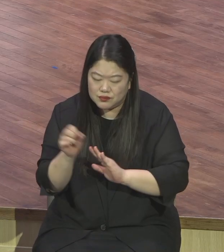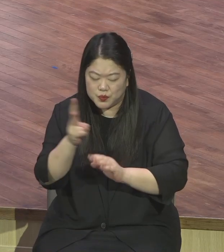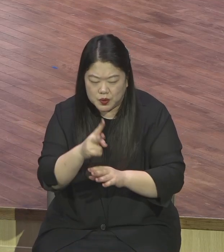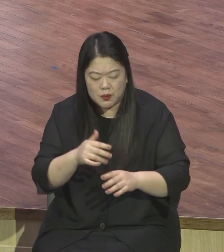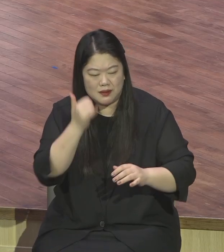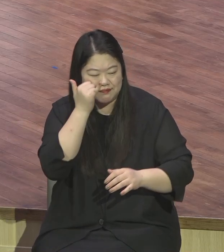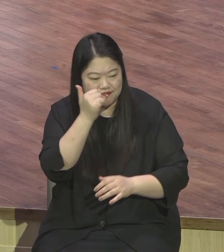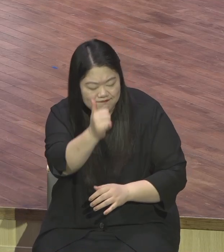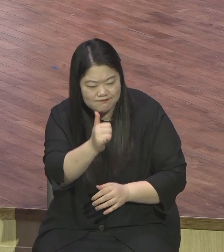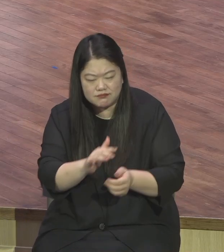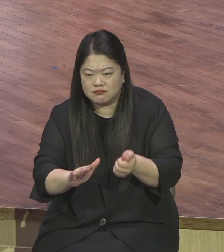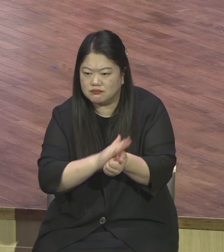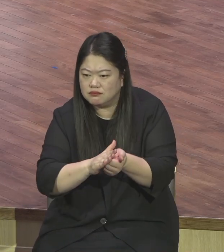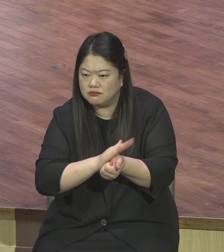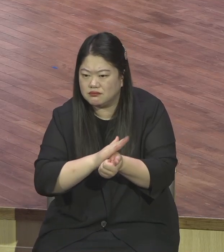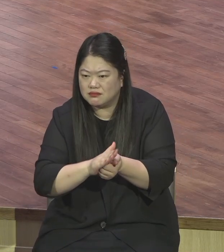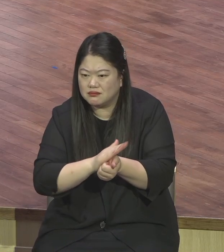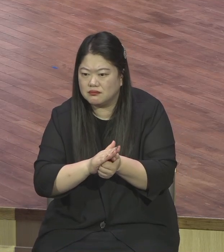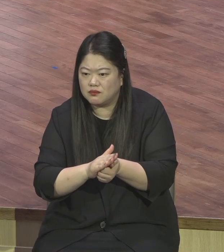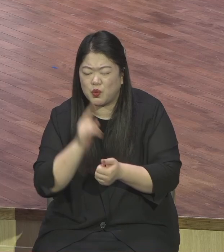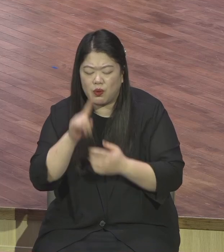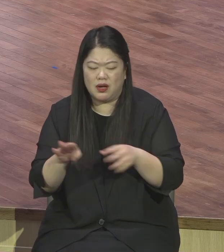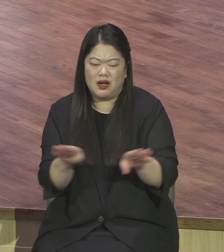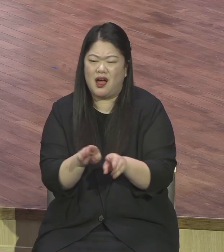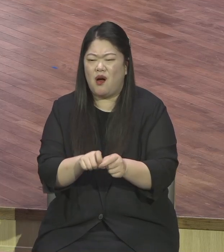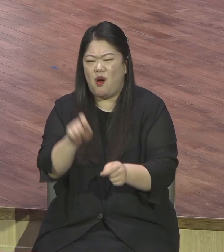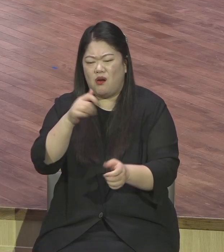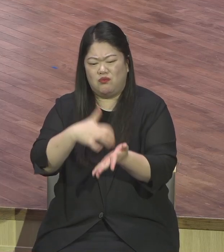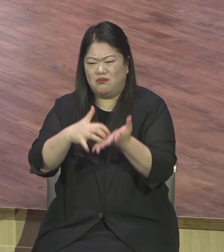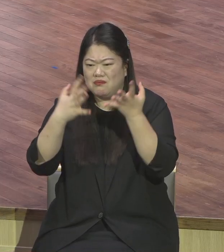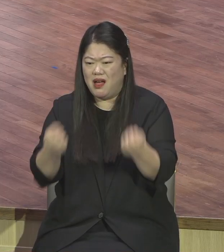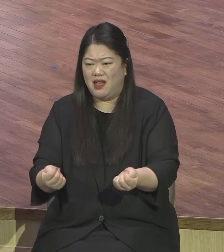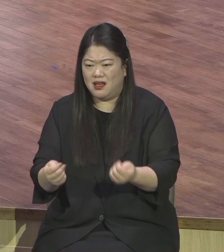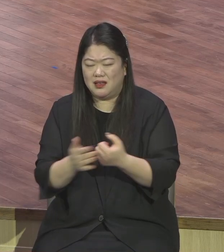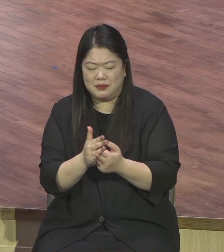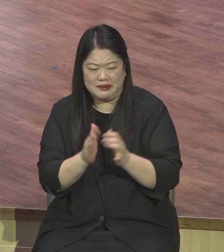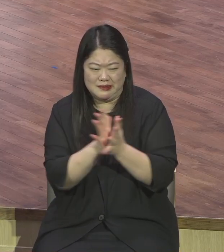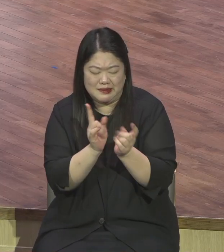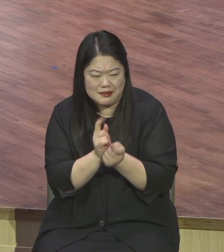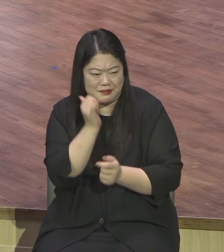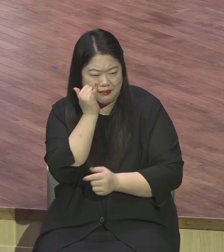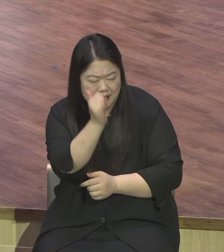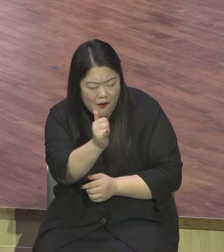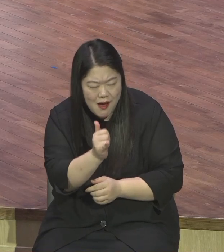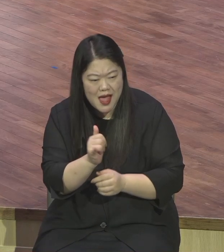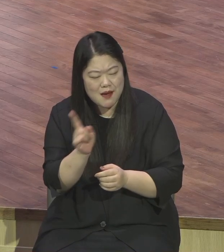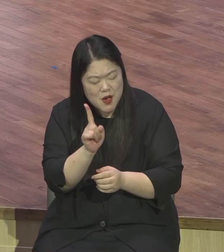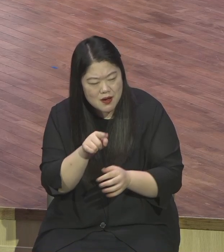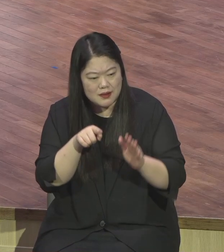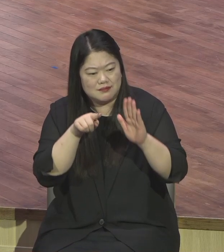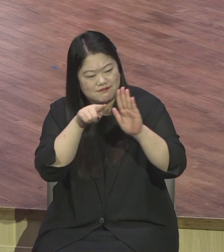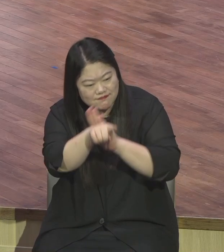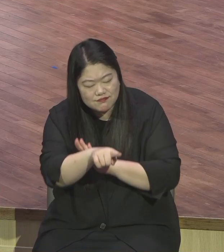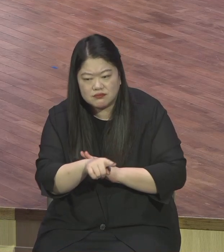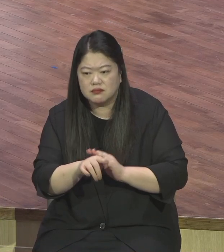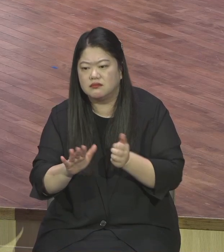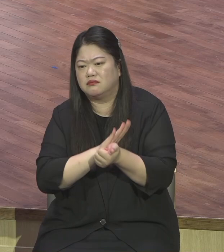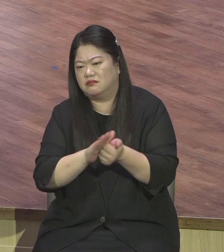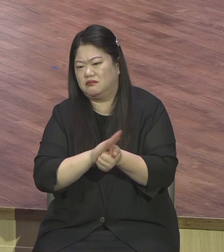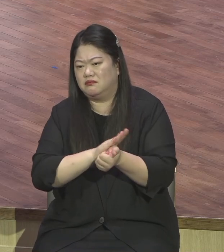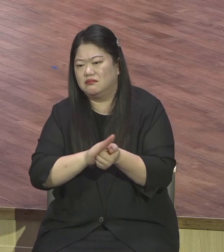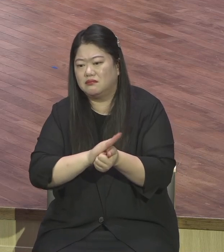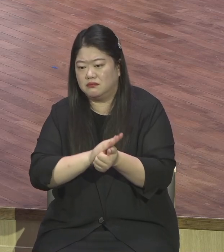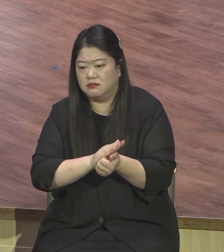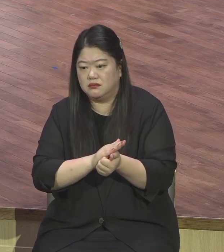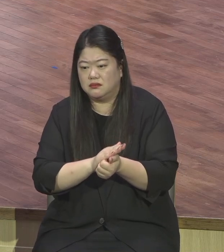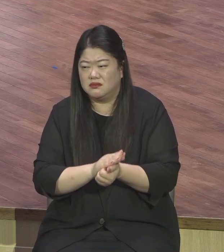이제 한 영혼이라도 죽게 돌아가게 만드는 영적 자립을 할 수 있도록 도전해야 됩니다. 우리는 할 수 없지만